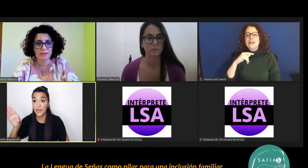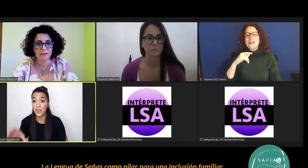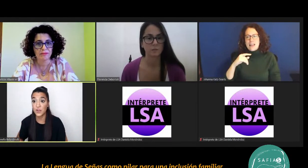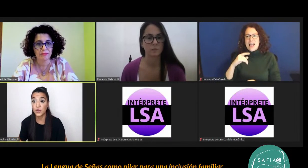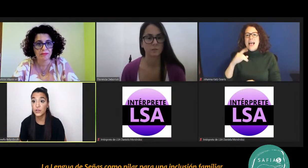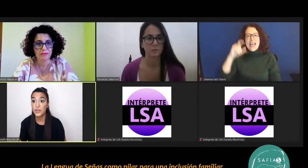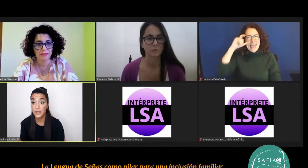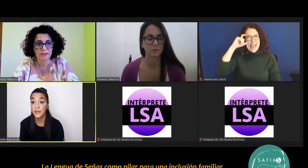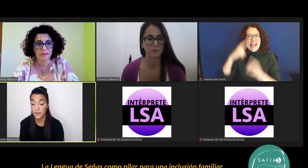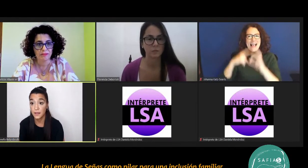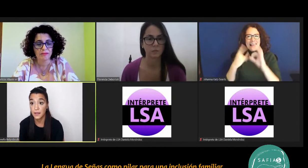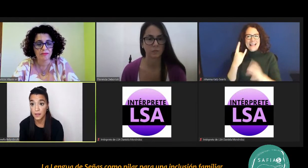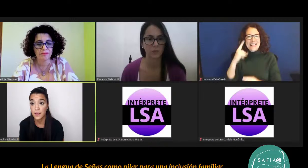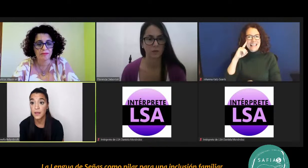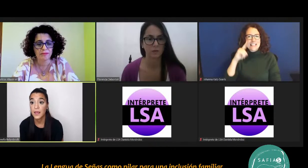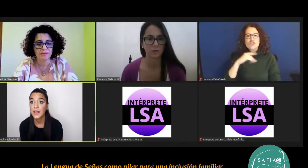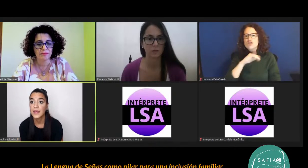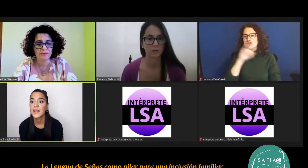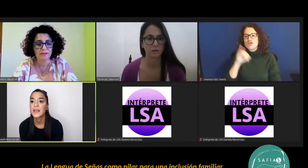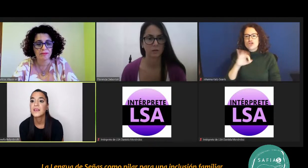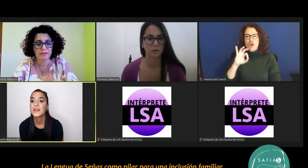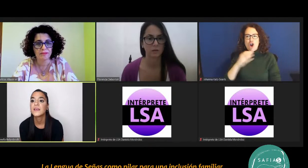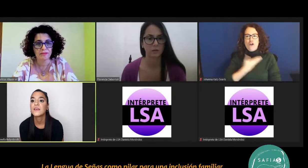fue al médico.